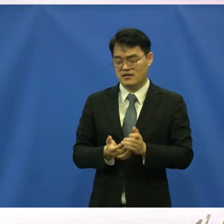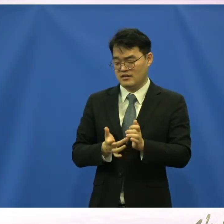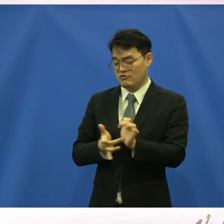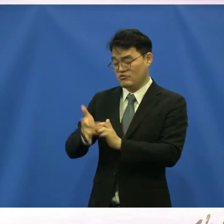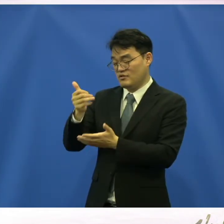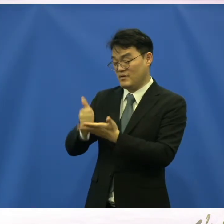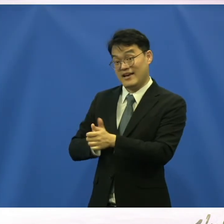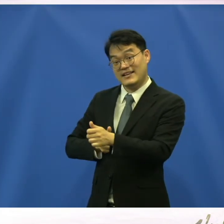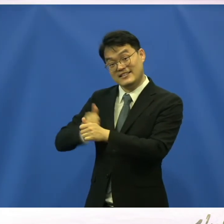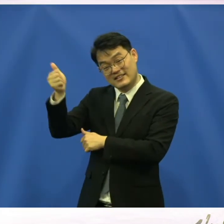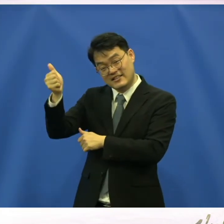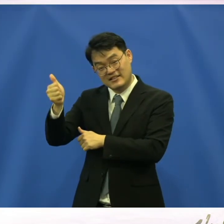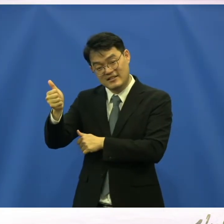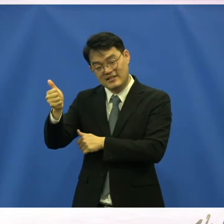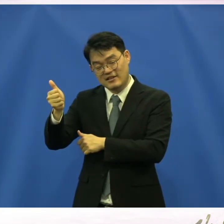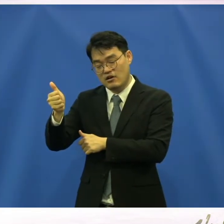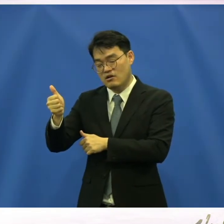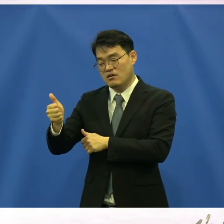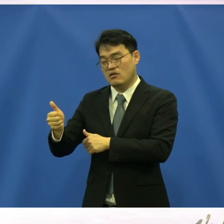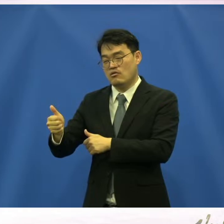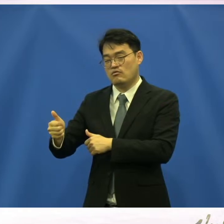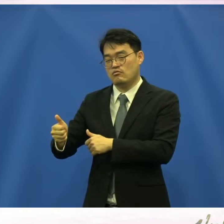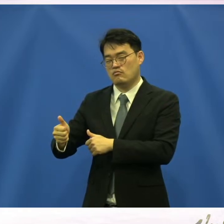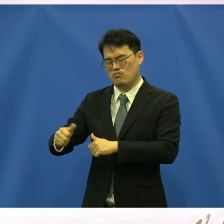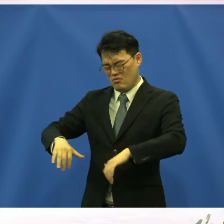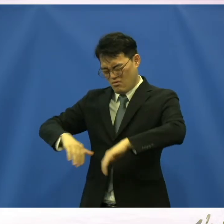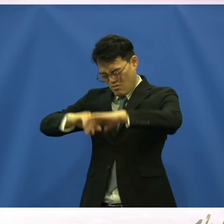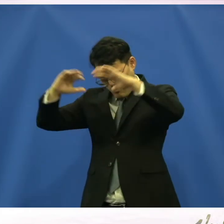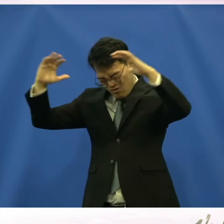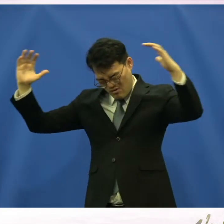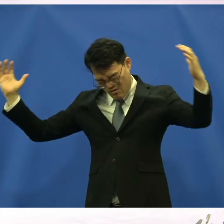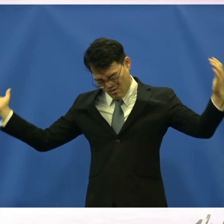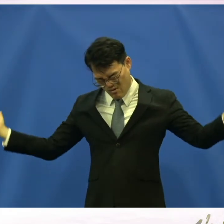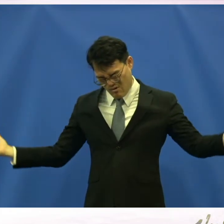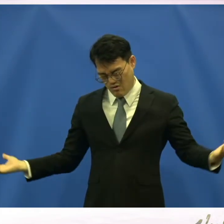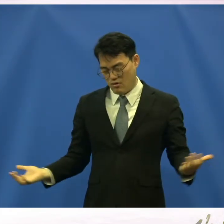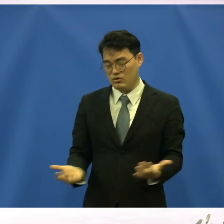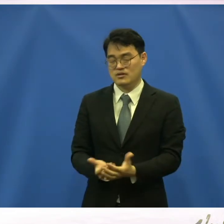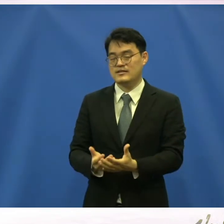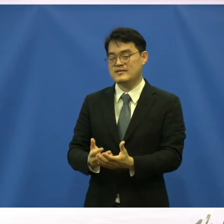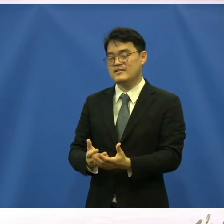십자가의 승리는 우주적 승리란 말이죠.